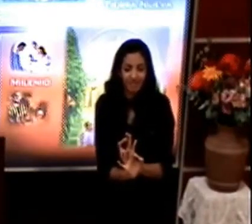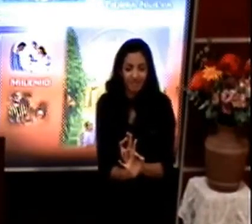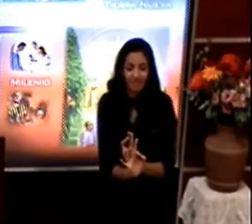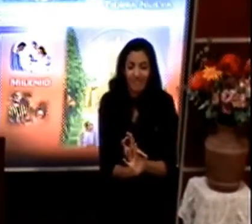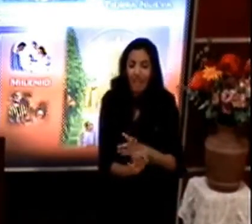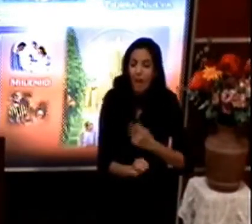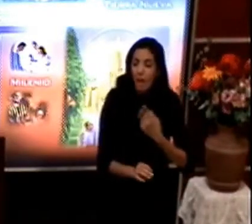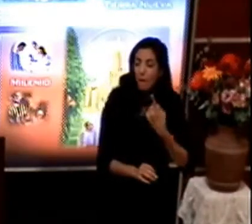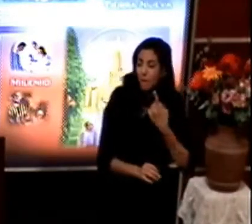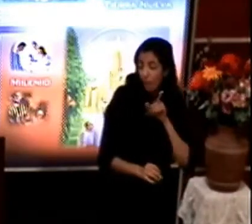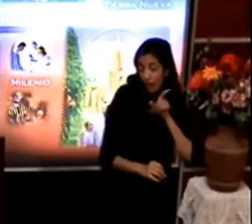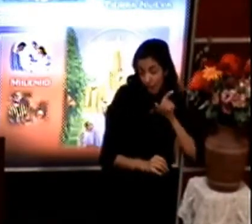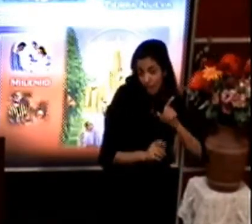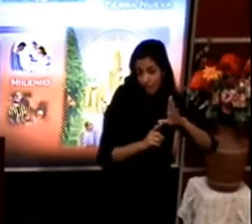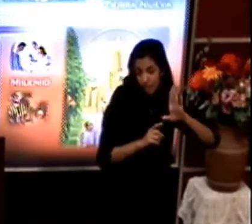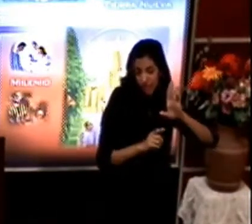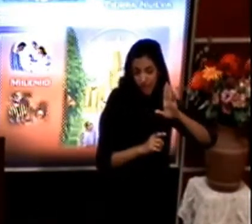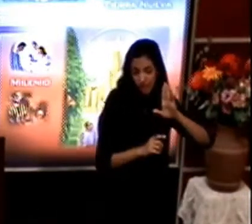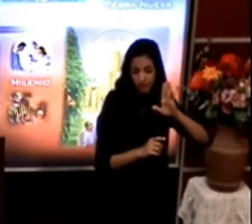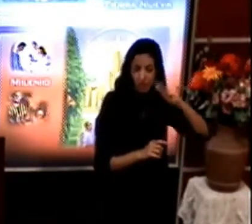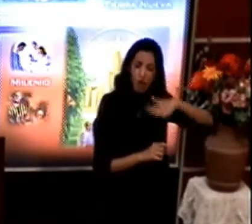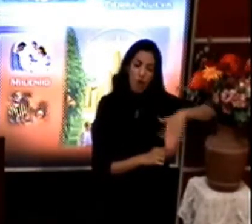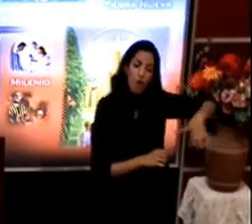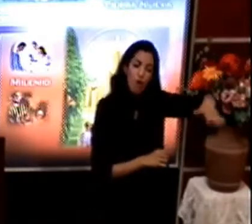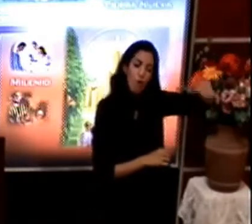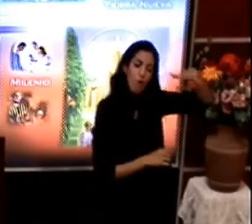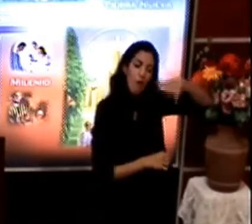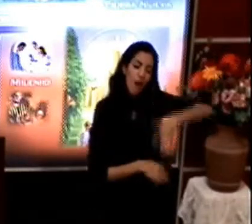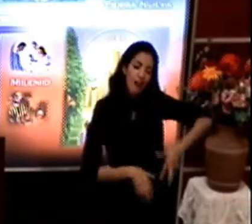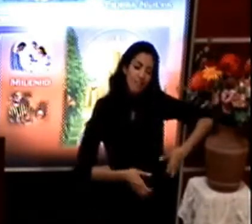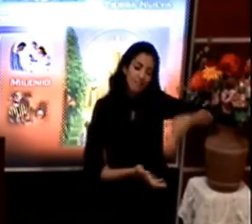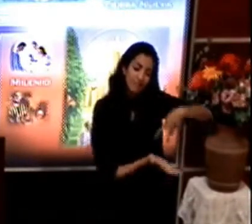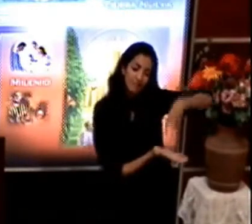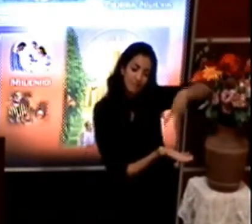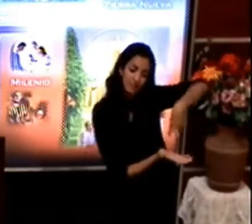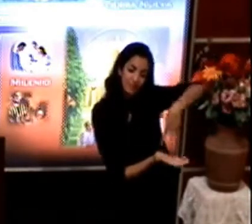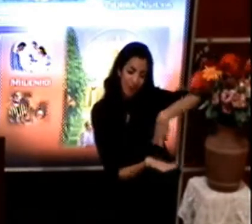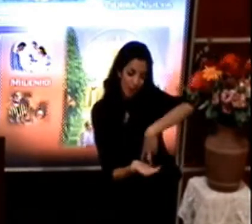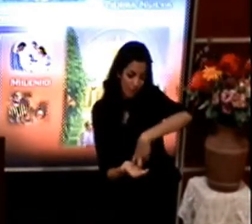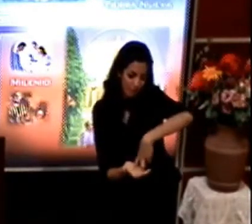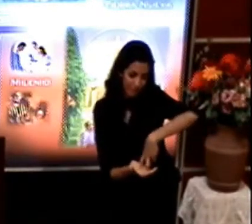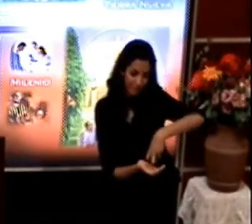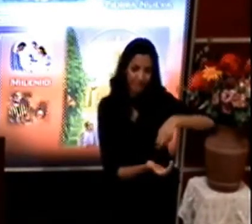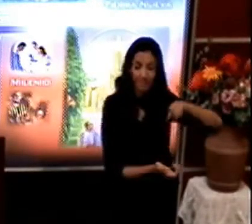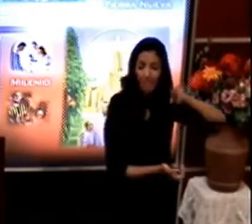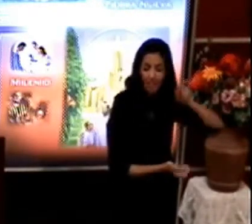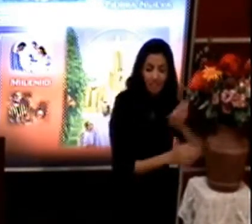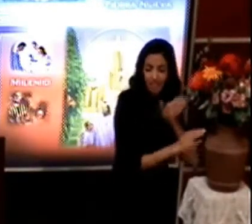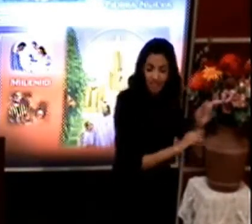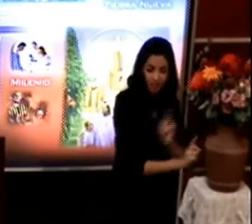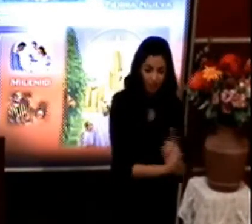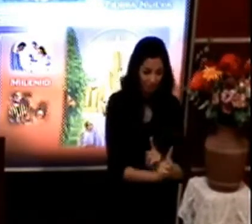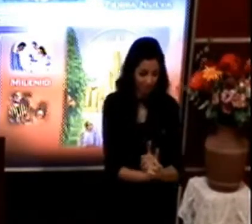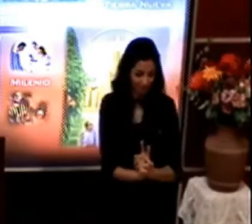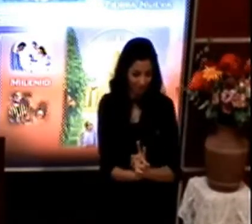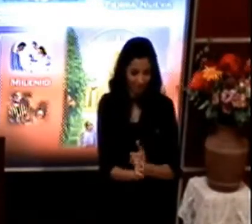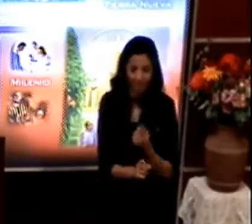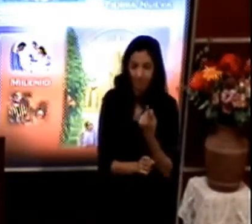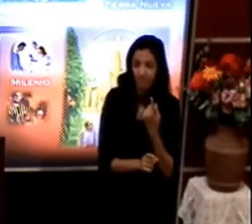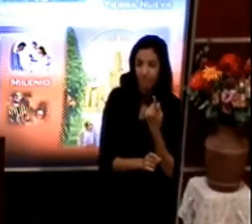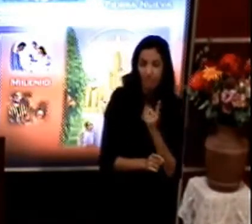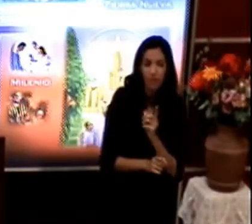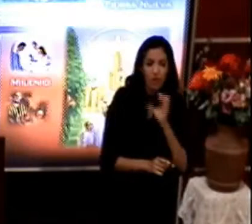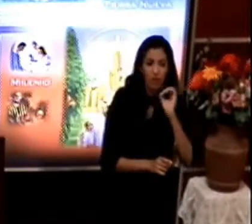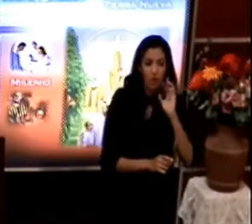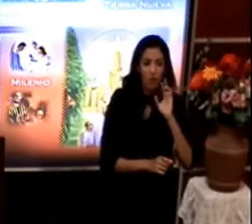el pueblo de Dios, también o en todas partes de la tierra. Sino que voy a pedir a Omar que pase al frente un momentito.